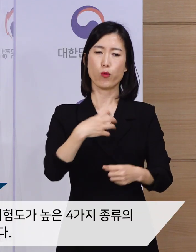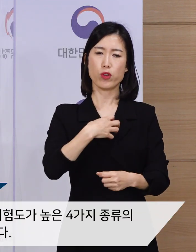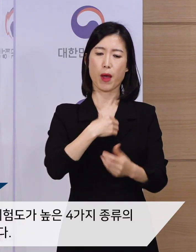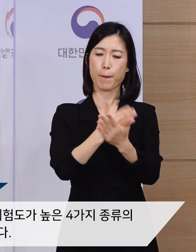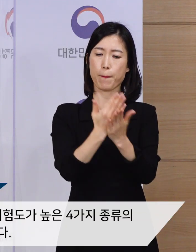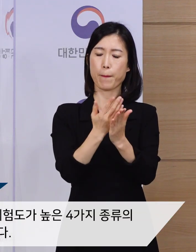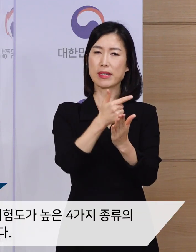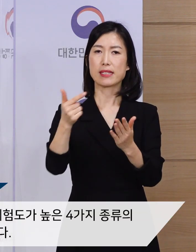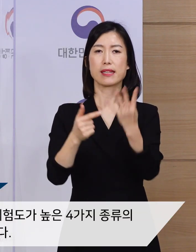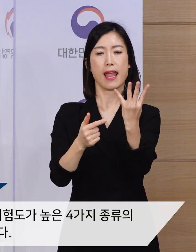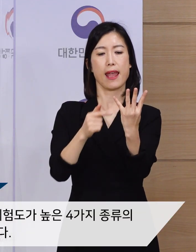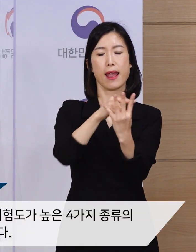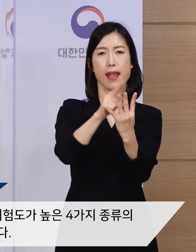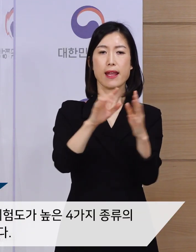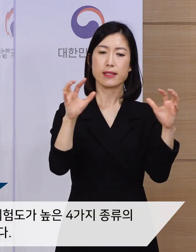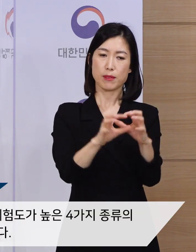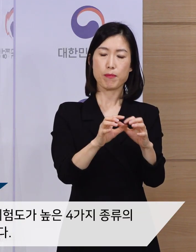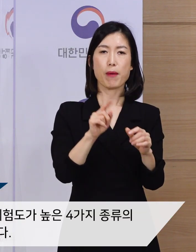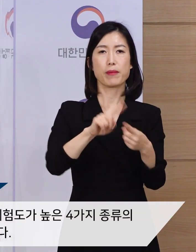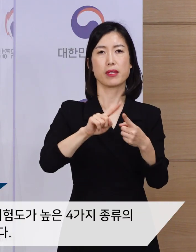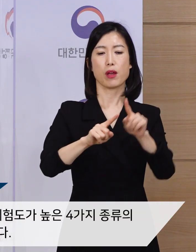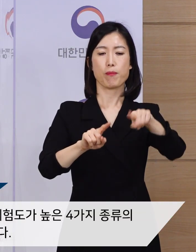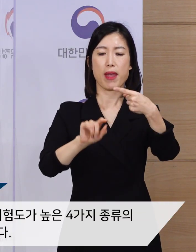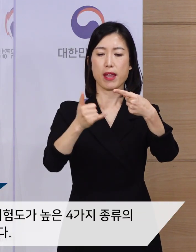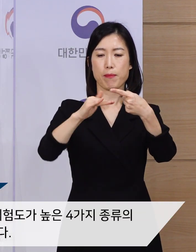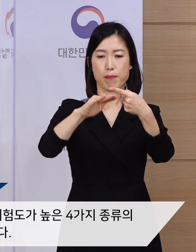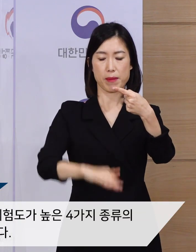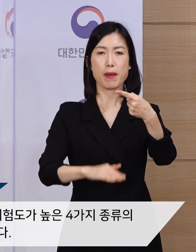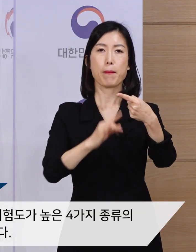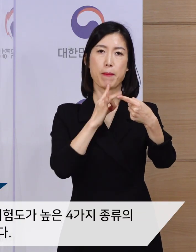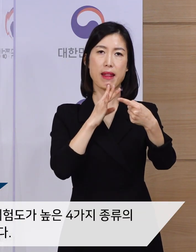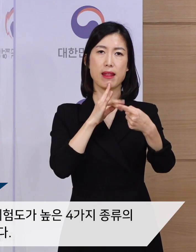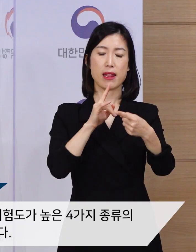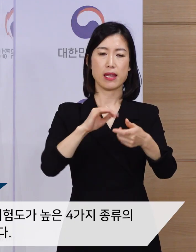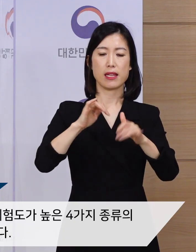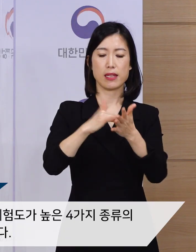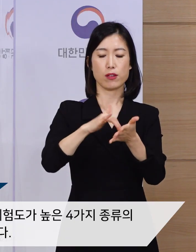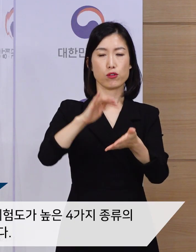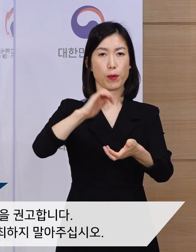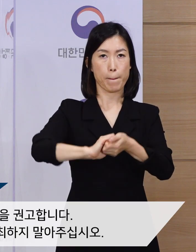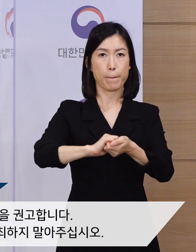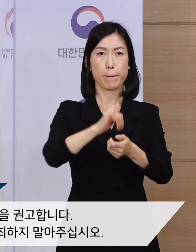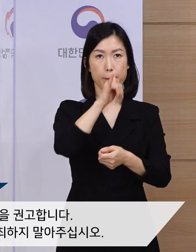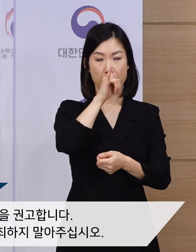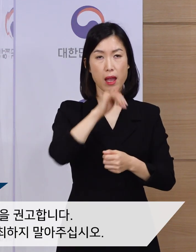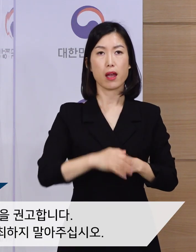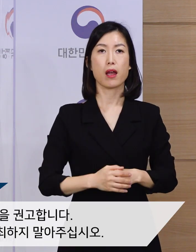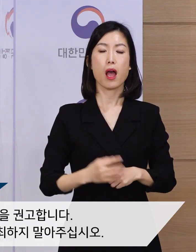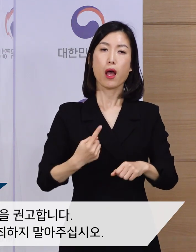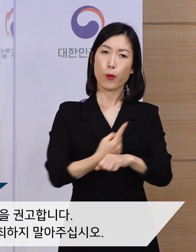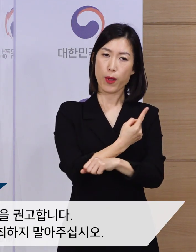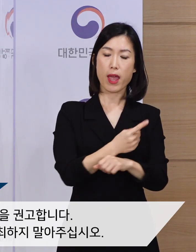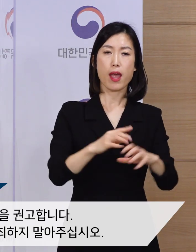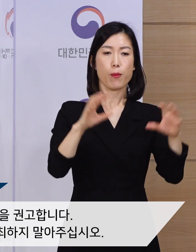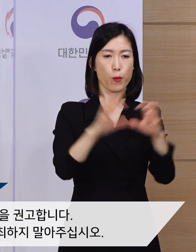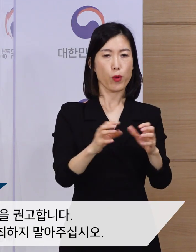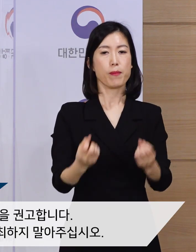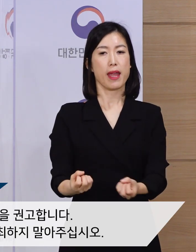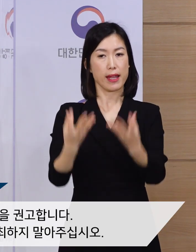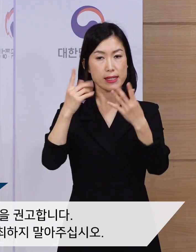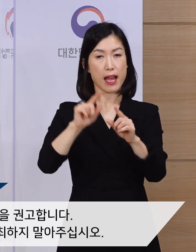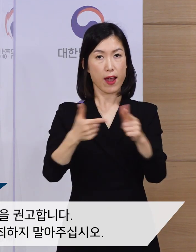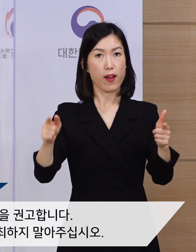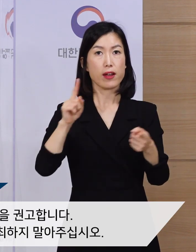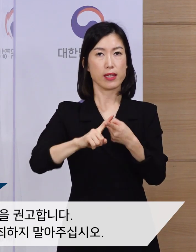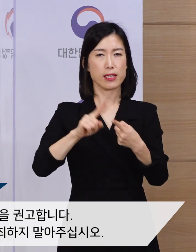4가지 종류의 집합과 모임은 100인 미만으로 인원을 제한합니다. 그 외의 모임과 행사에